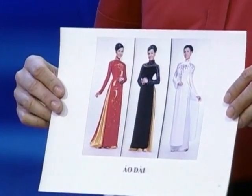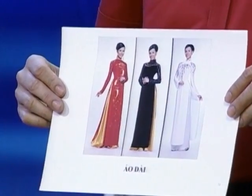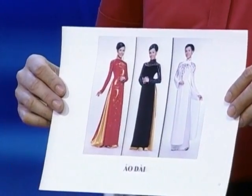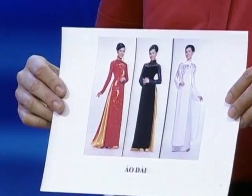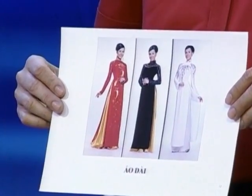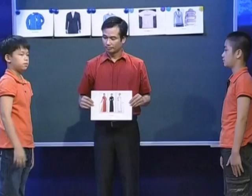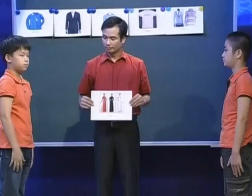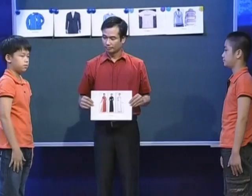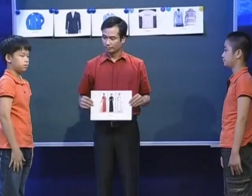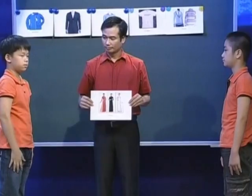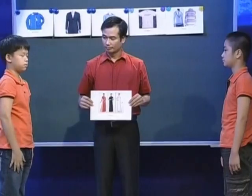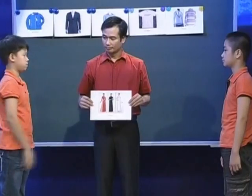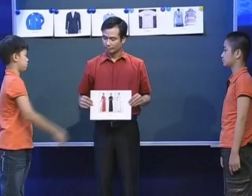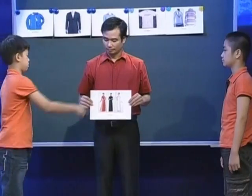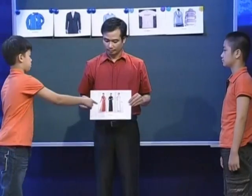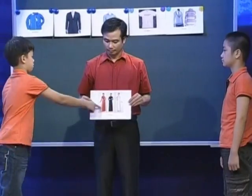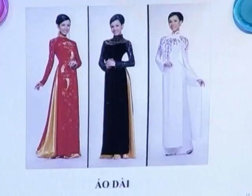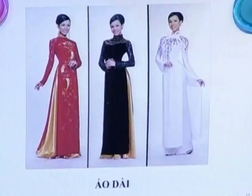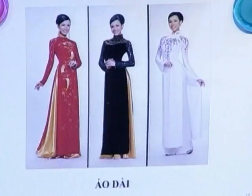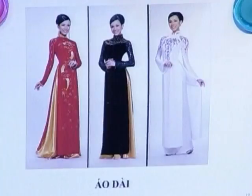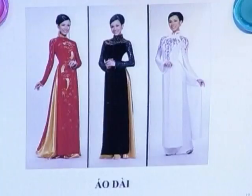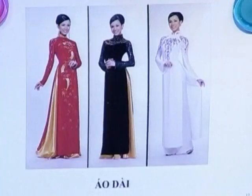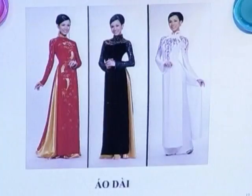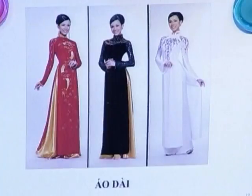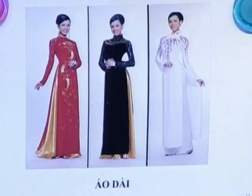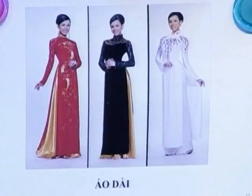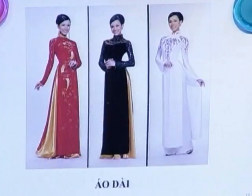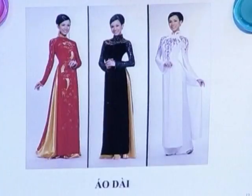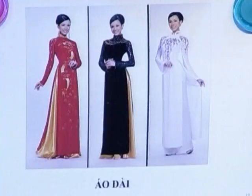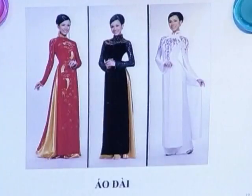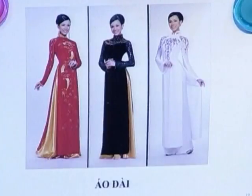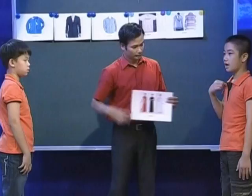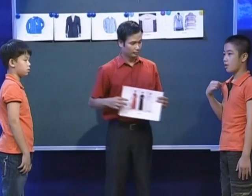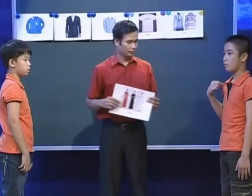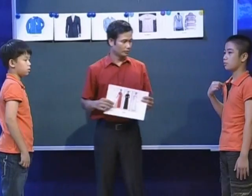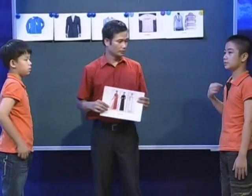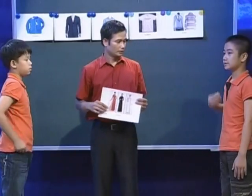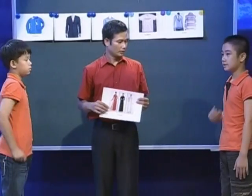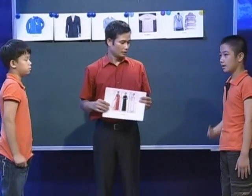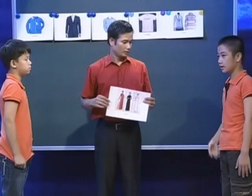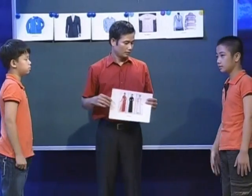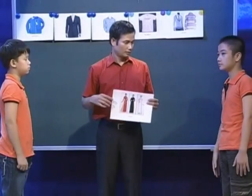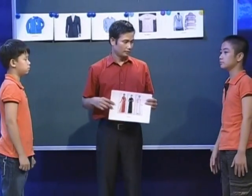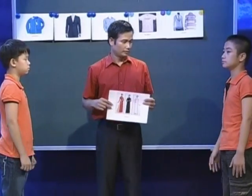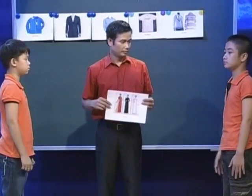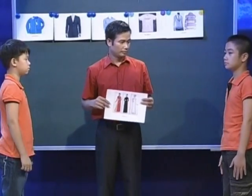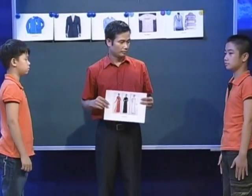Đây là áo gì nhỉ? Đố bạn biết đây là áo gì đấy? À, đây là áo dài.